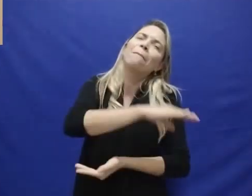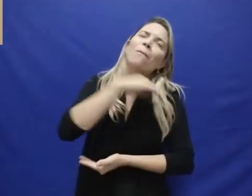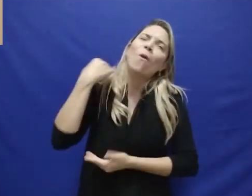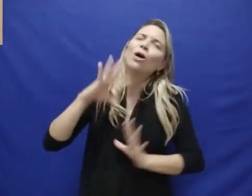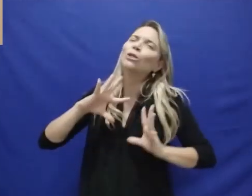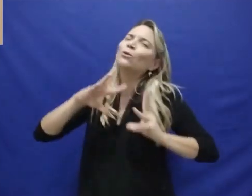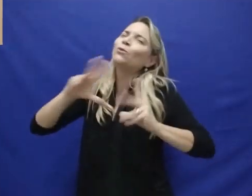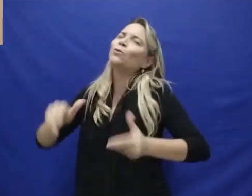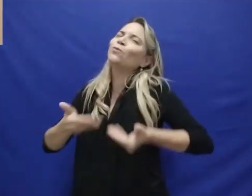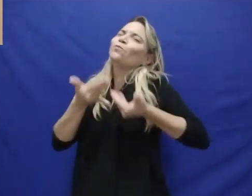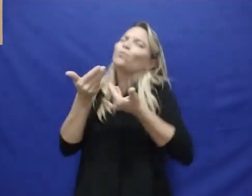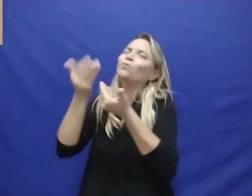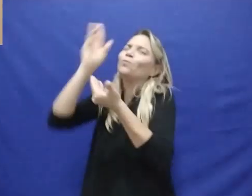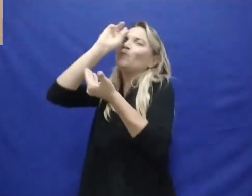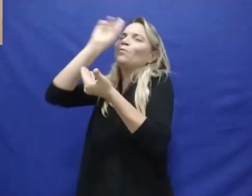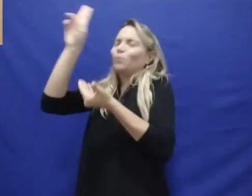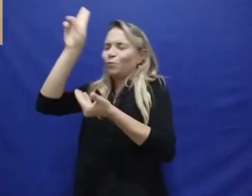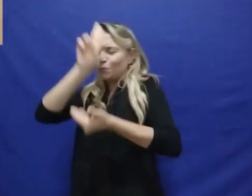viver.